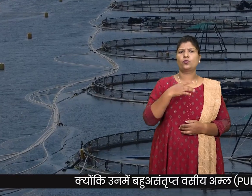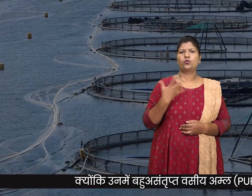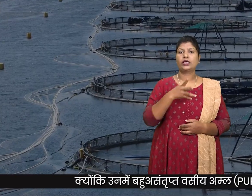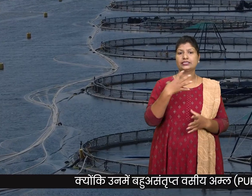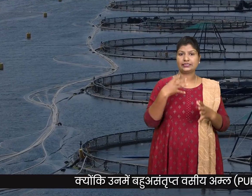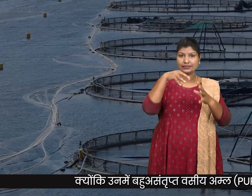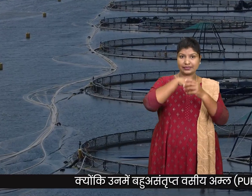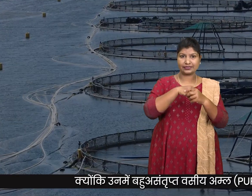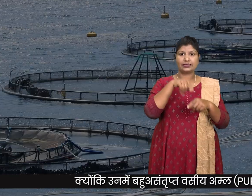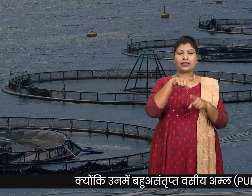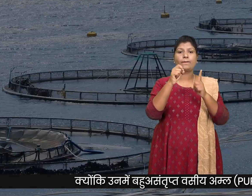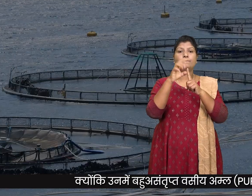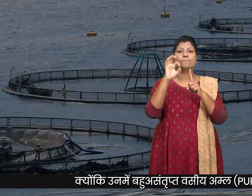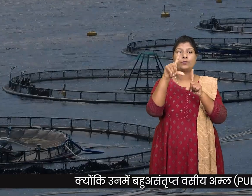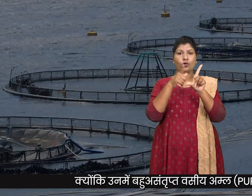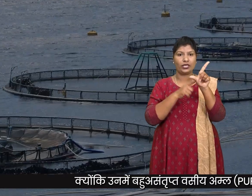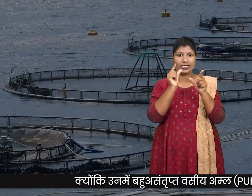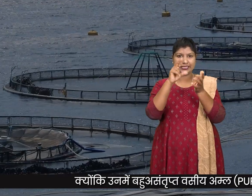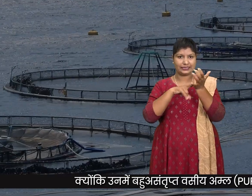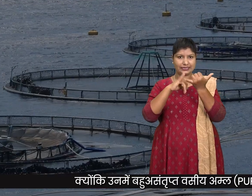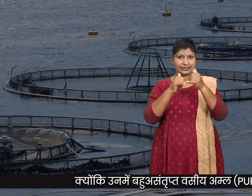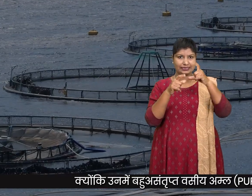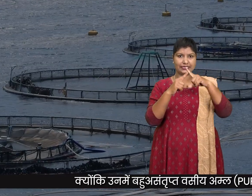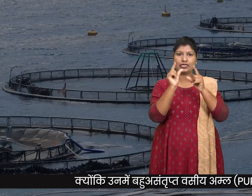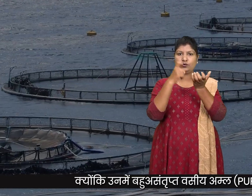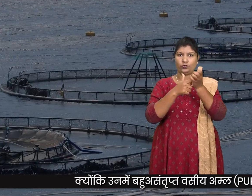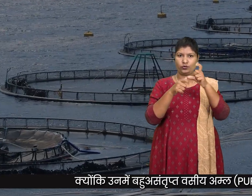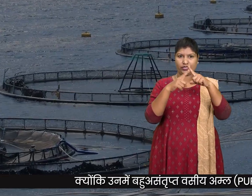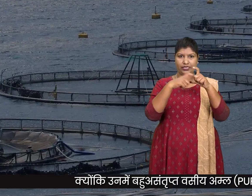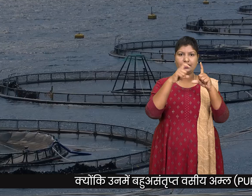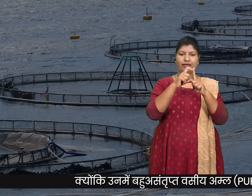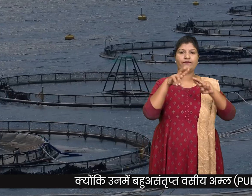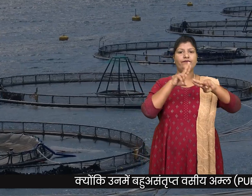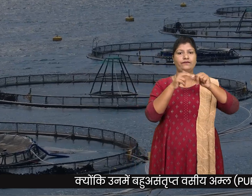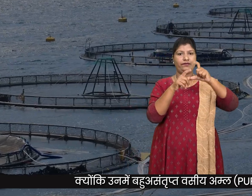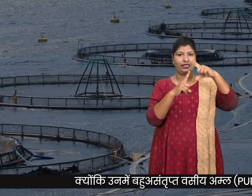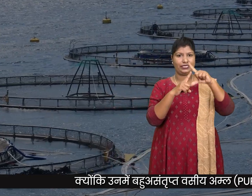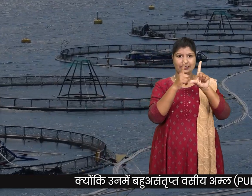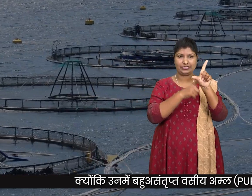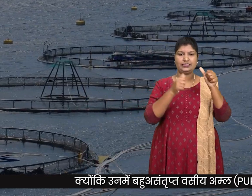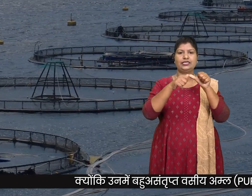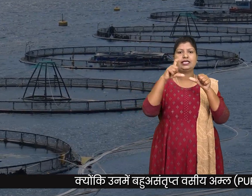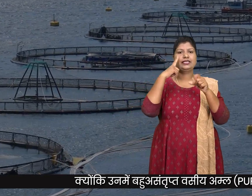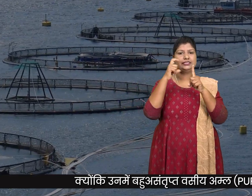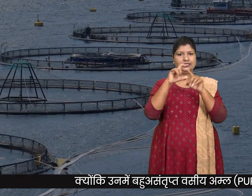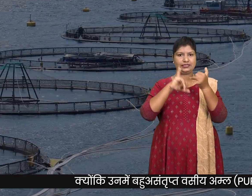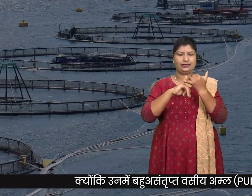उनमें बहुअसंतृप्त वसी अम्ल है। उनमें बहुअसंतृप्त वसी अम्ल PUFA होता